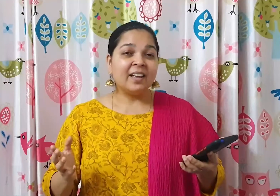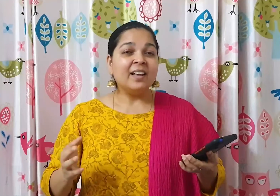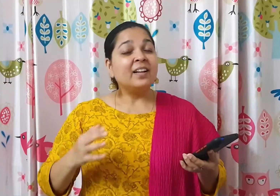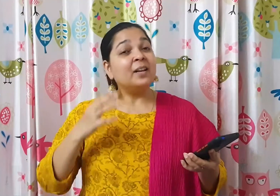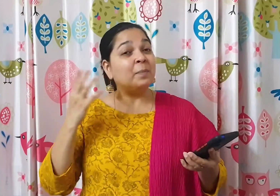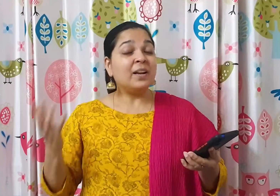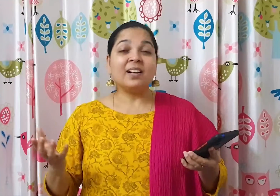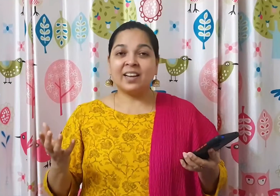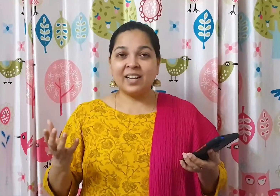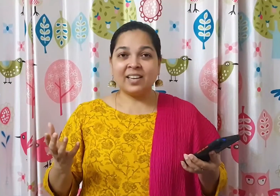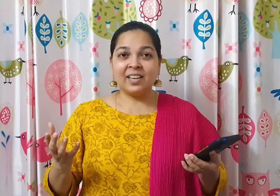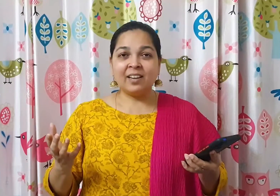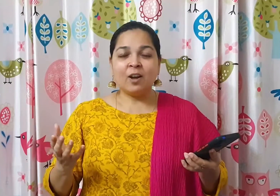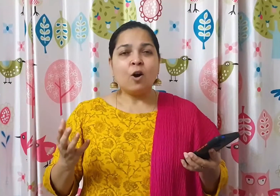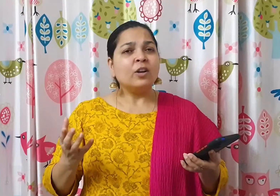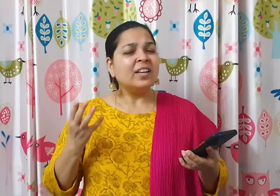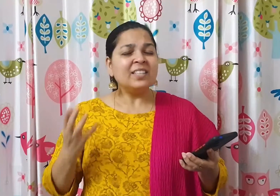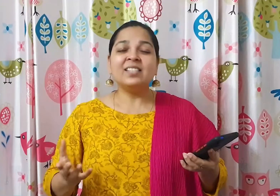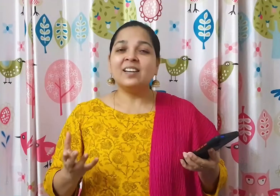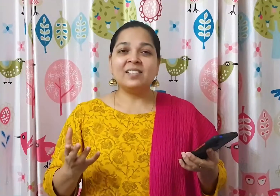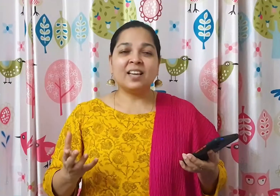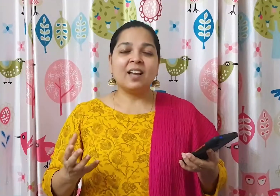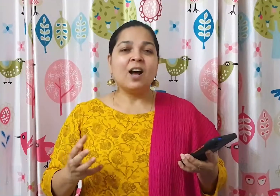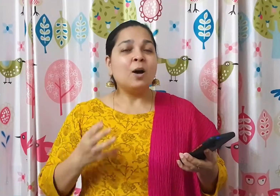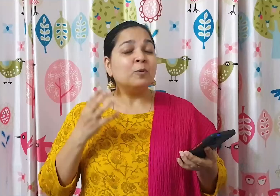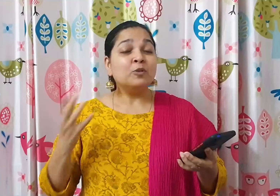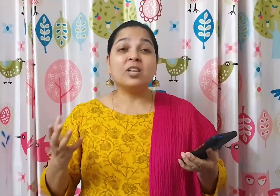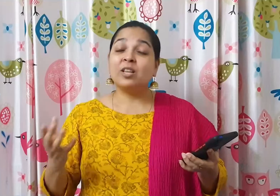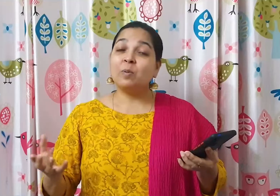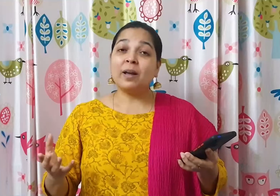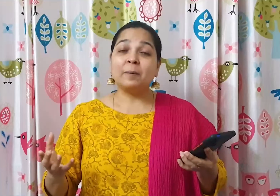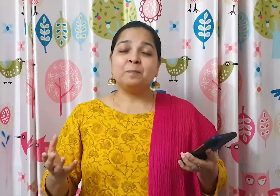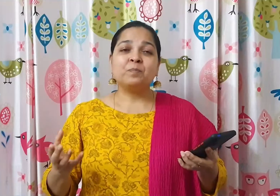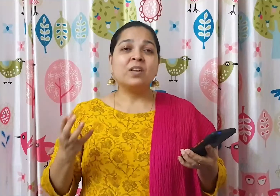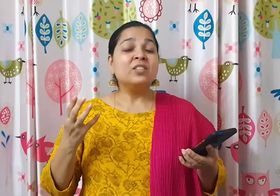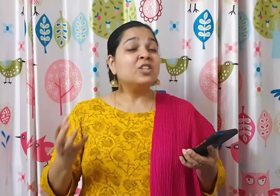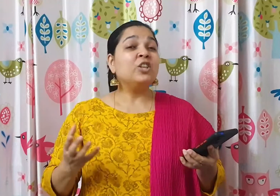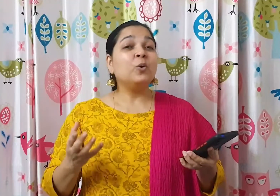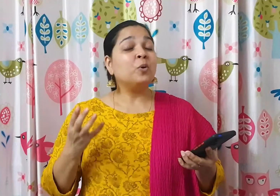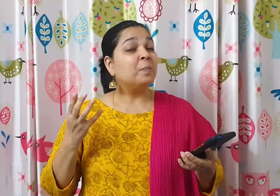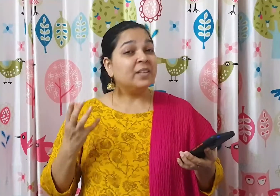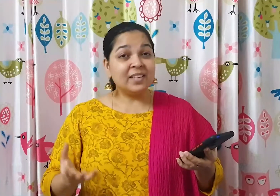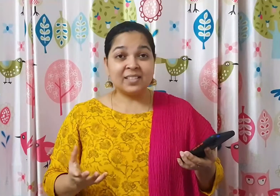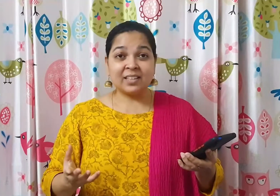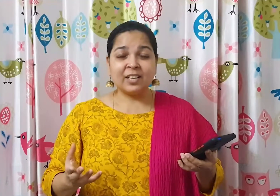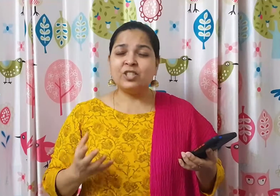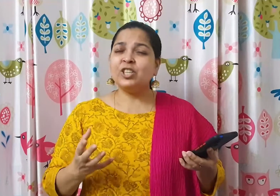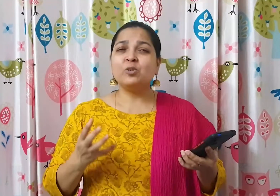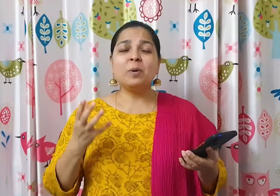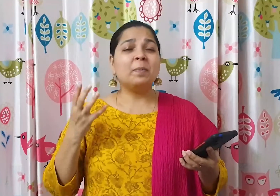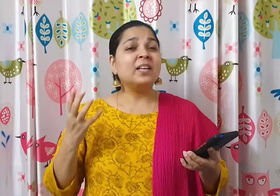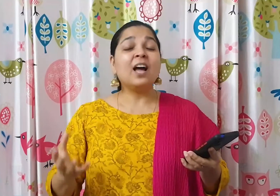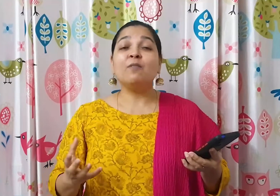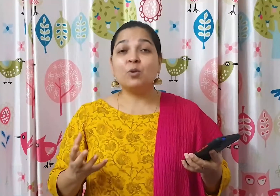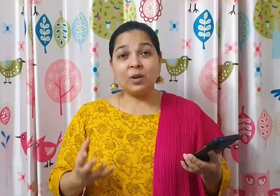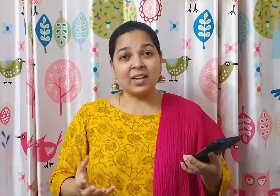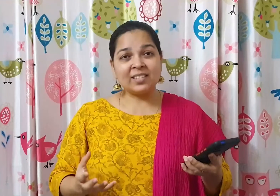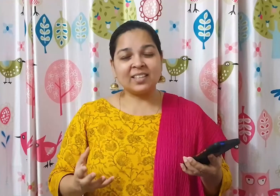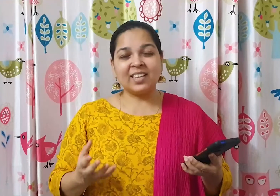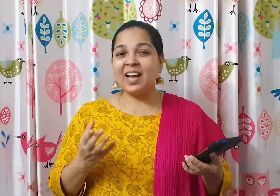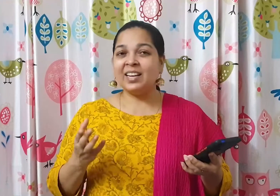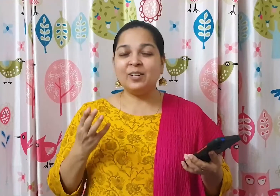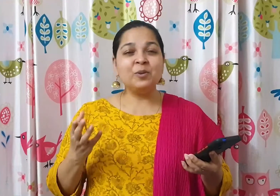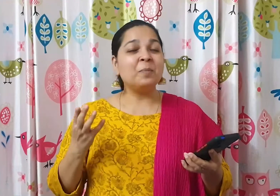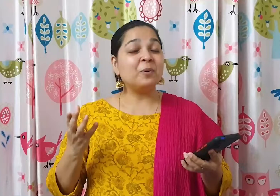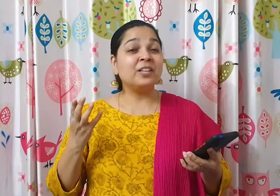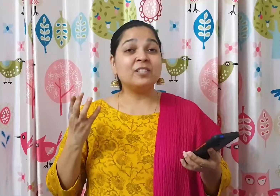কওঁ আৰু আজিও কৈছোঁ যে আপুনি আপোনাৰ লগৰ সমনীয়াক ক'ব যে ঈশ্বৰে আমাক কি উপহাৰ দিছে আৰু সেই উপহাৰৰ যোগেদি আমি